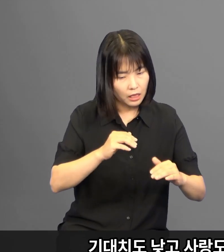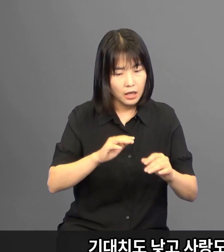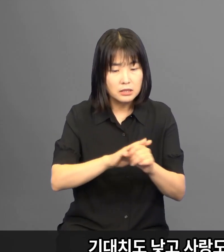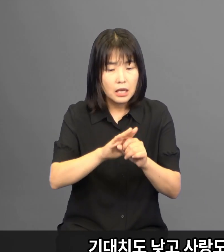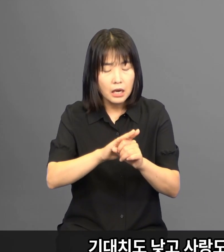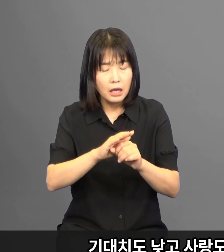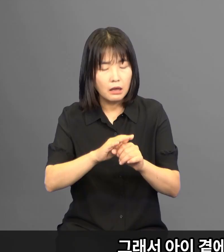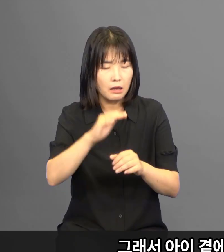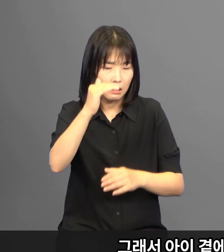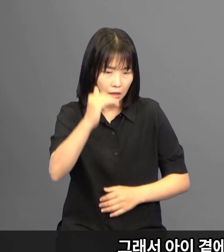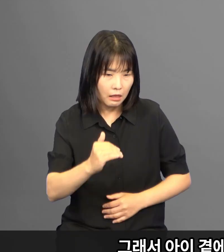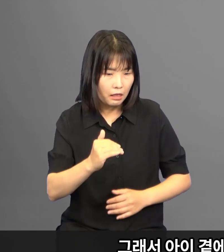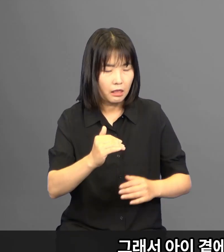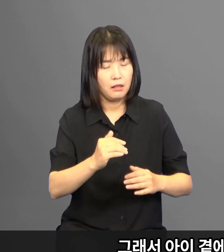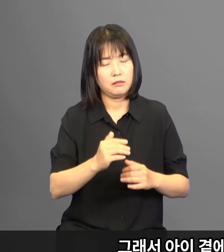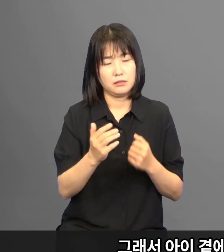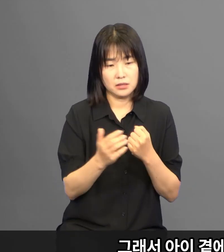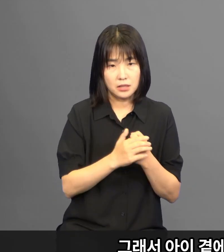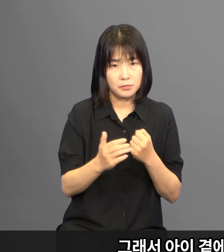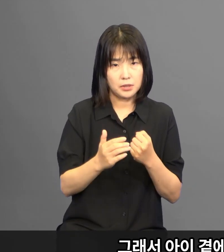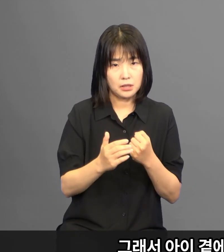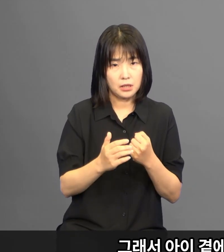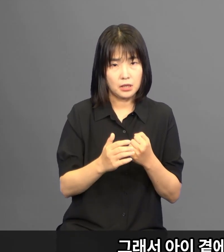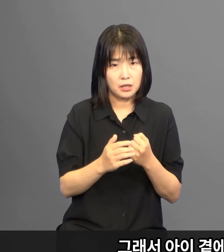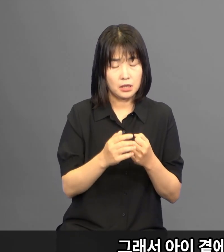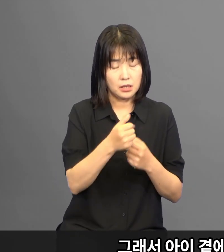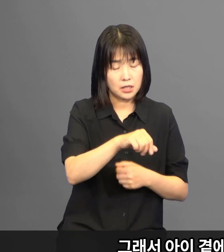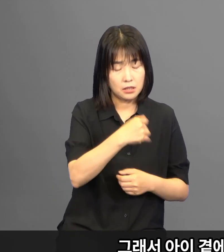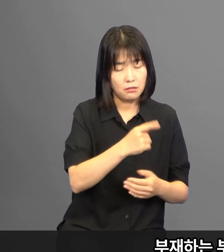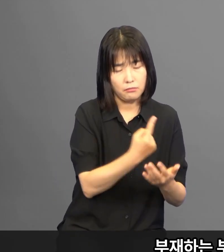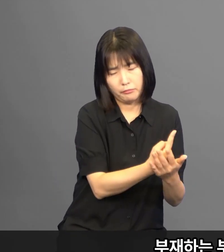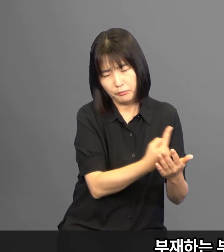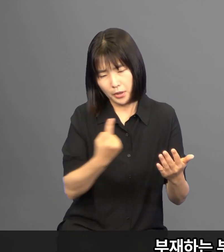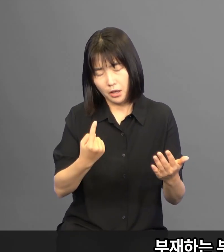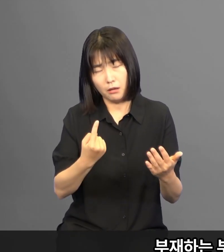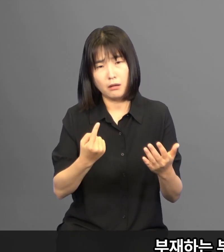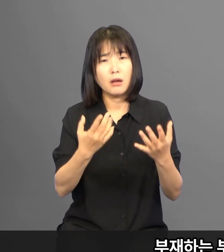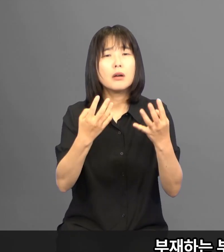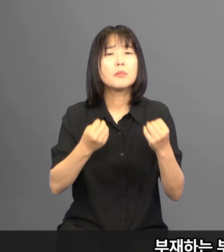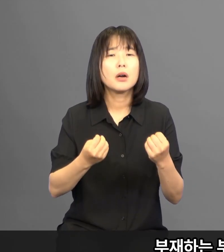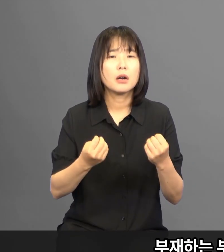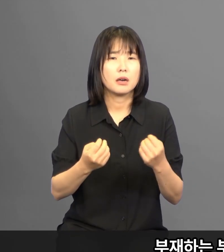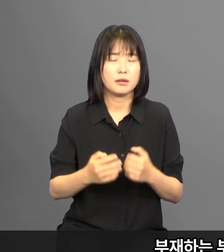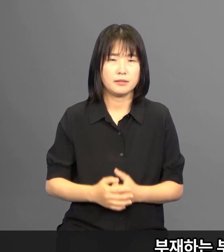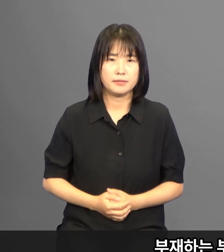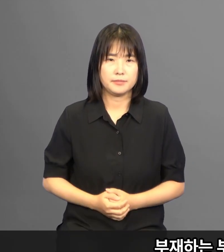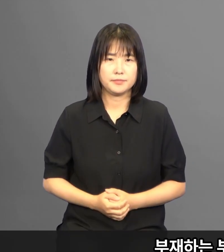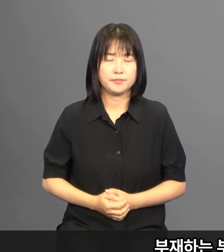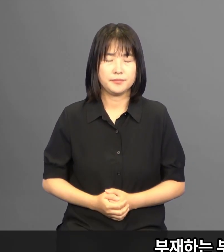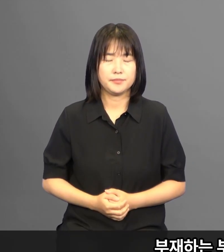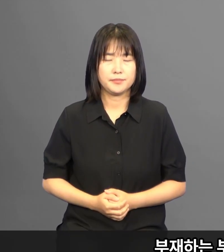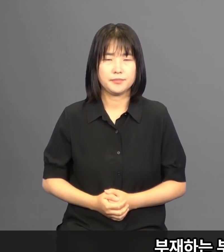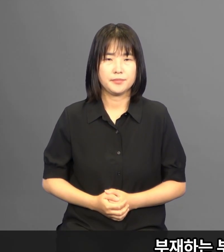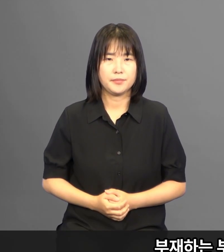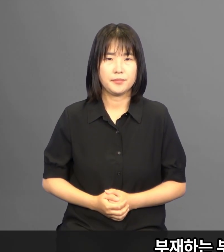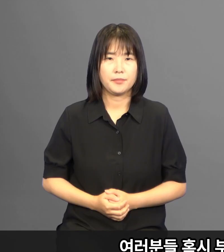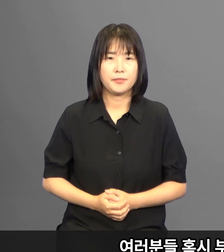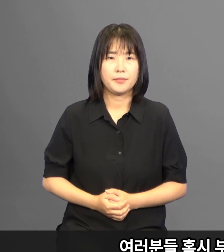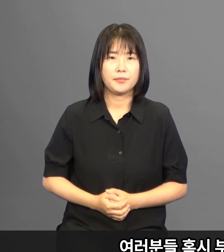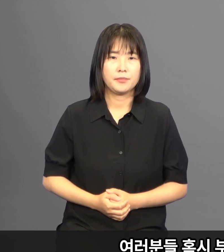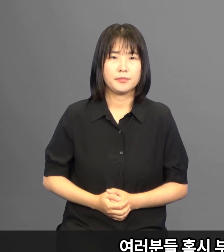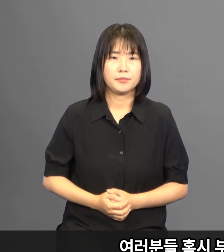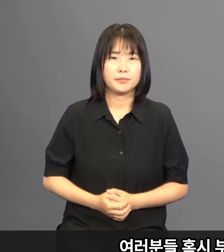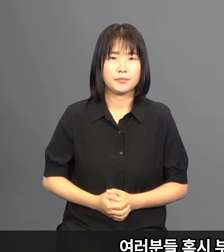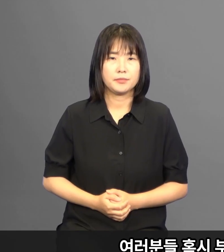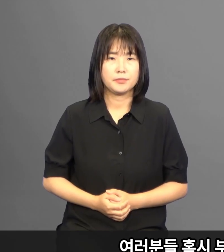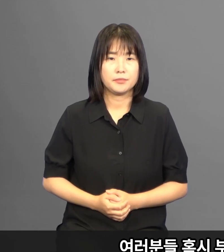하지 않고, 그래서 아이 곁에 없을 때가 훨씬 많아서 부재하는 부모라고 불립니다. 여러분들